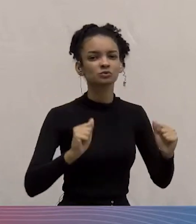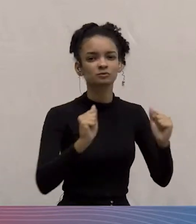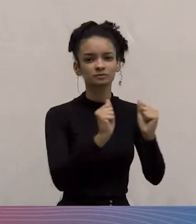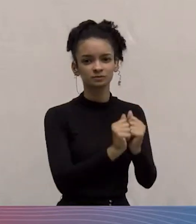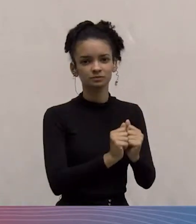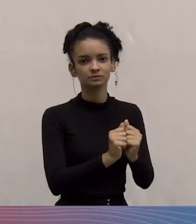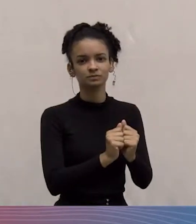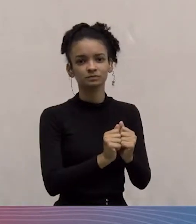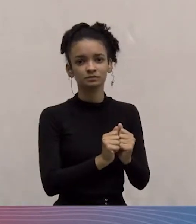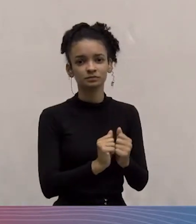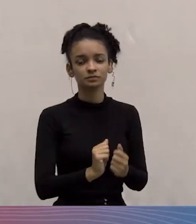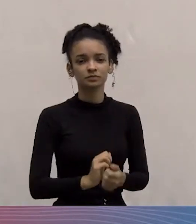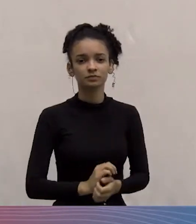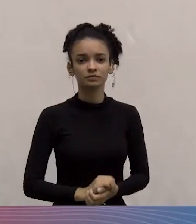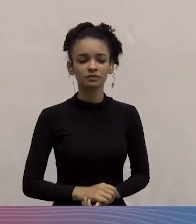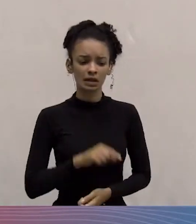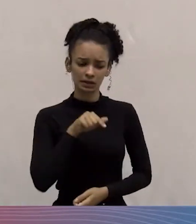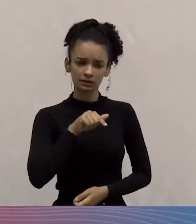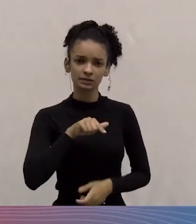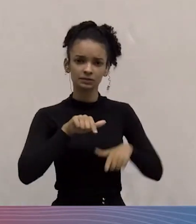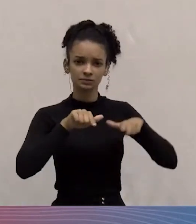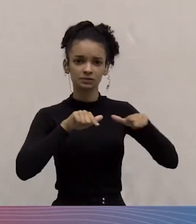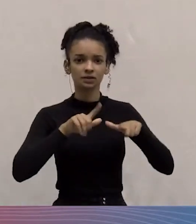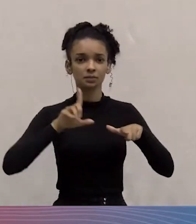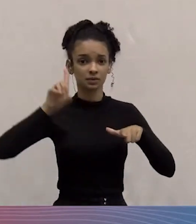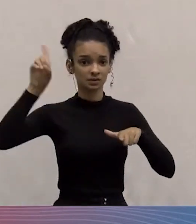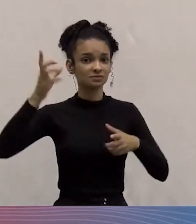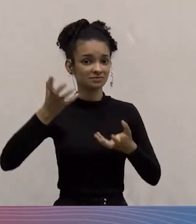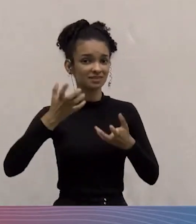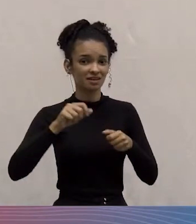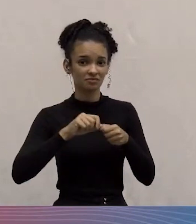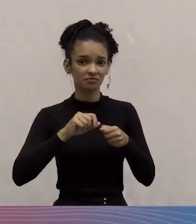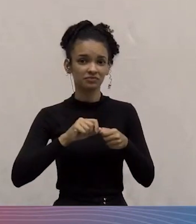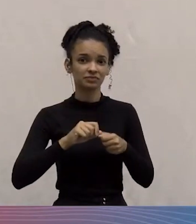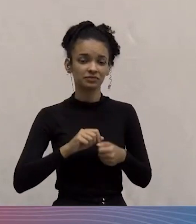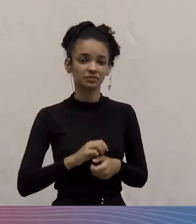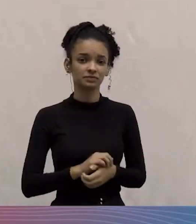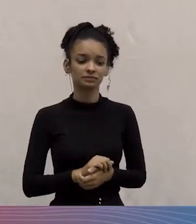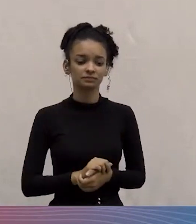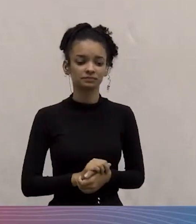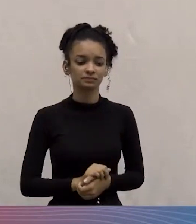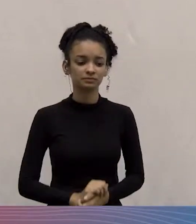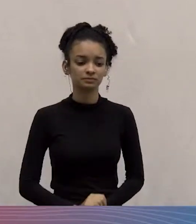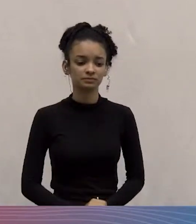todos. Esse é o trabalho que Deus quer fazer.